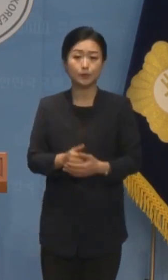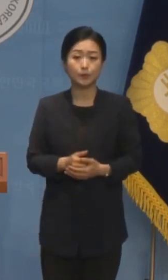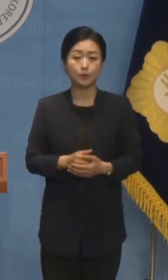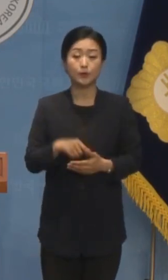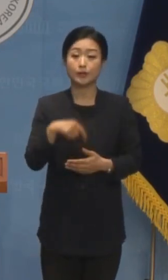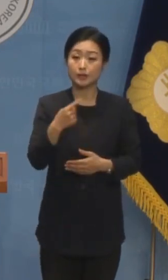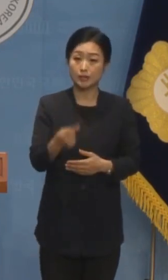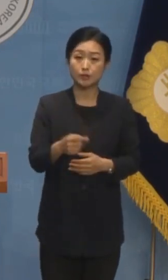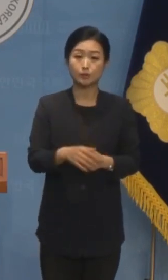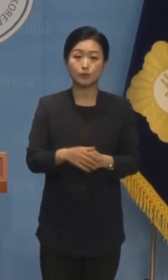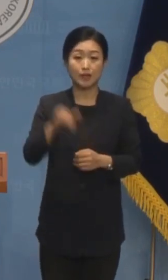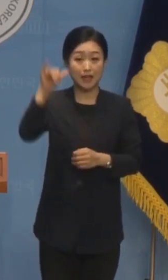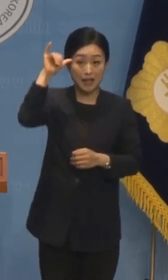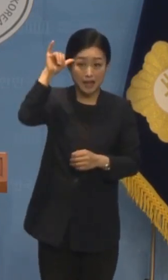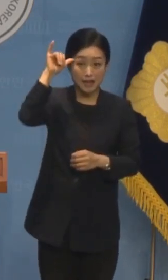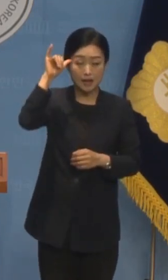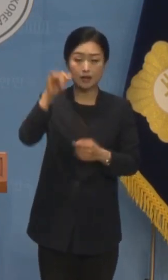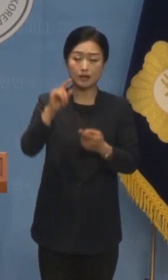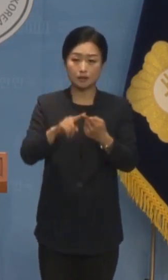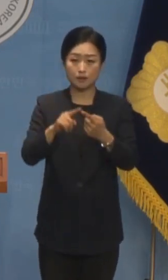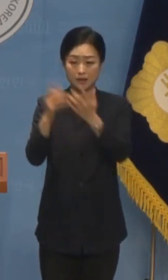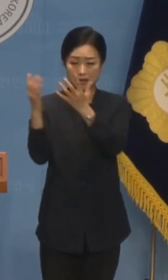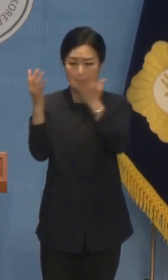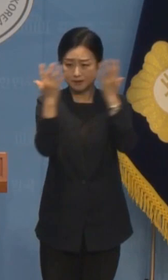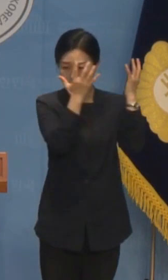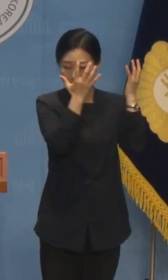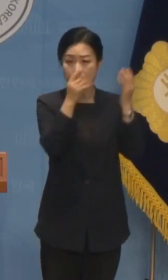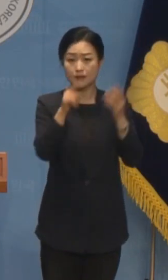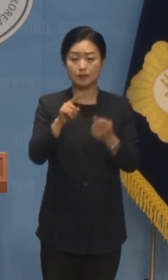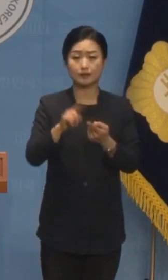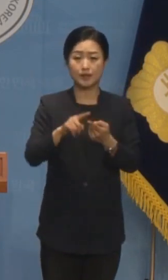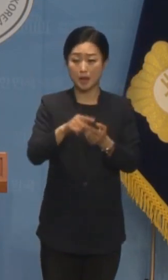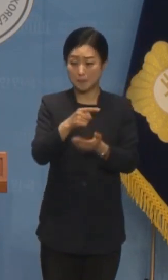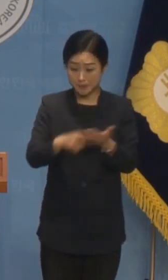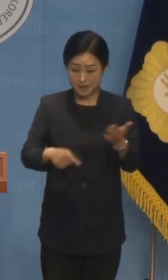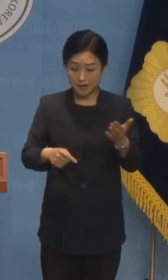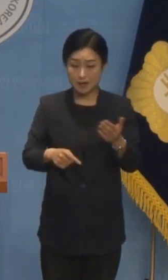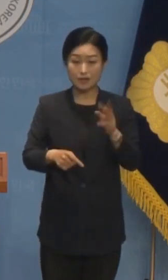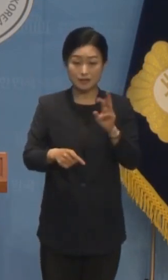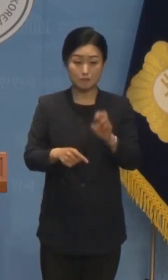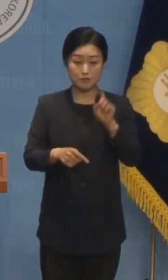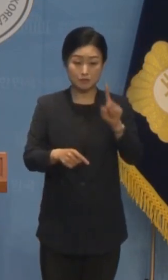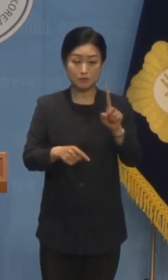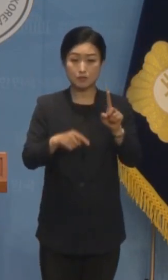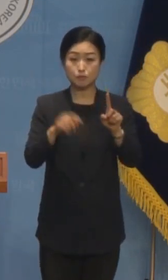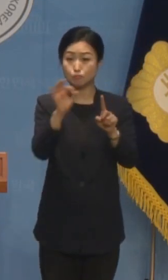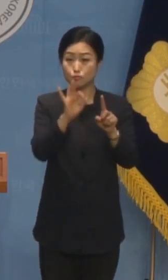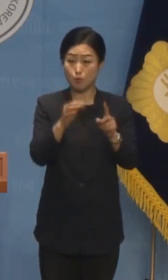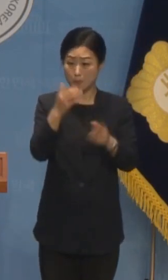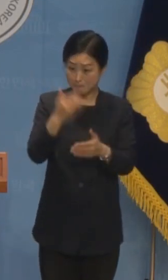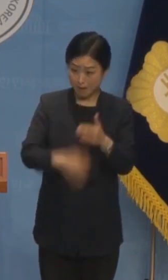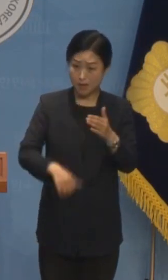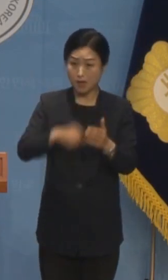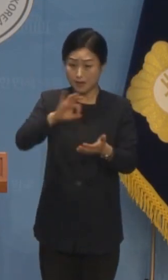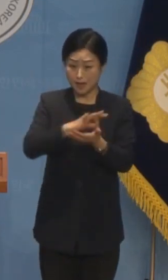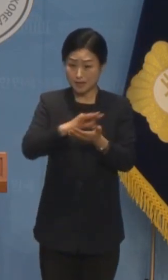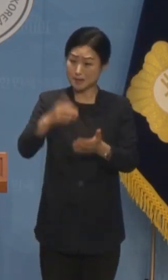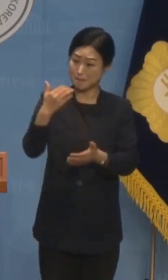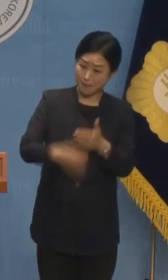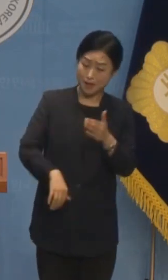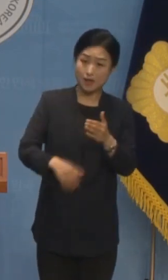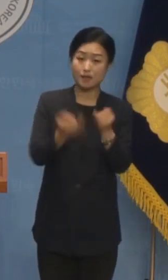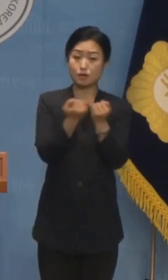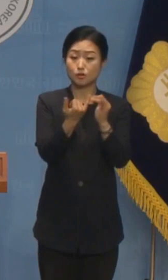그리고 디지털 성범죄 피해 대응 예산 31.5% 감액을 포함하여 여태 삭감해왔던